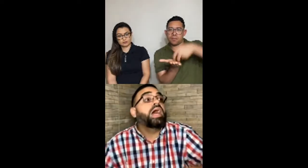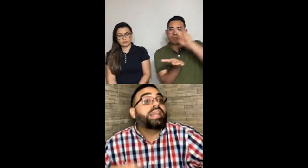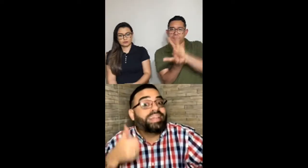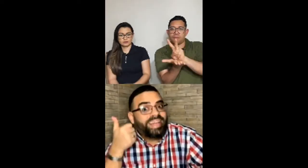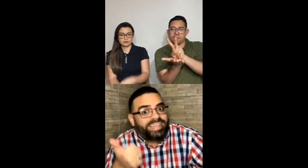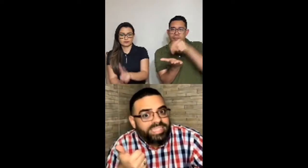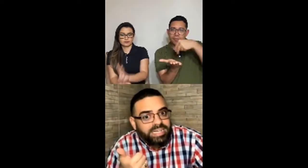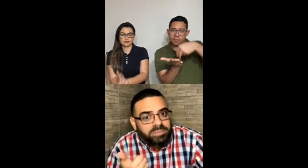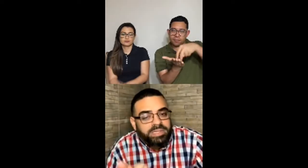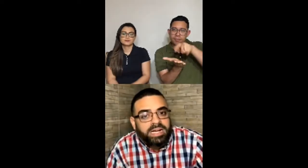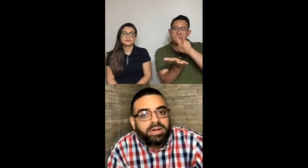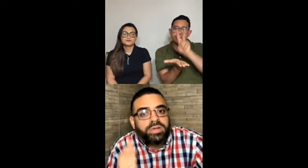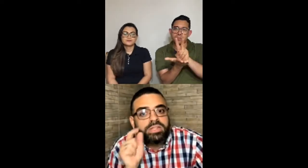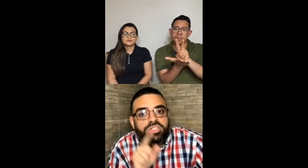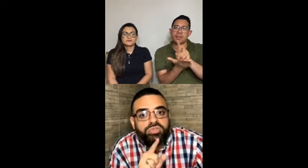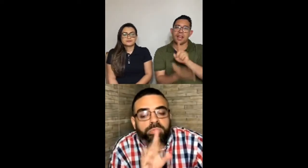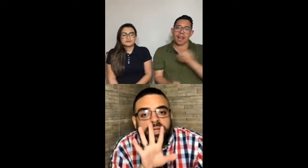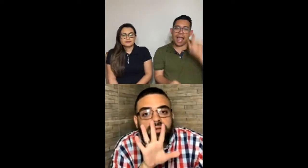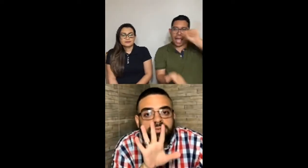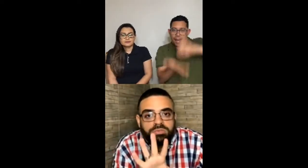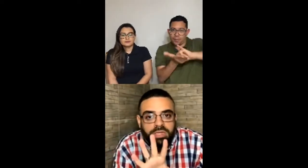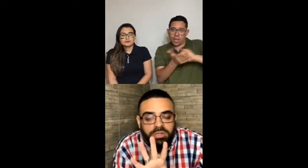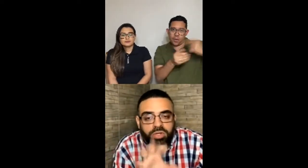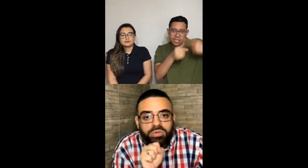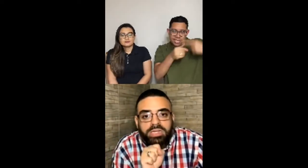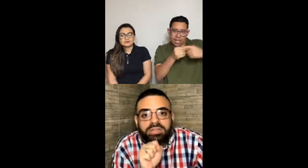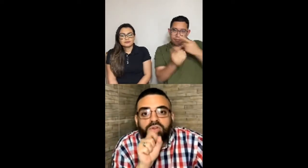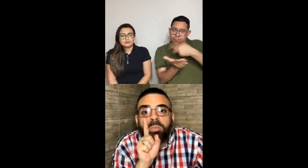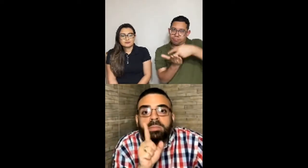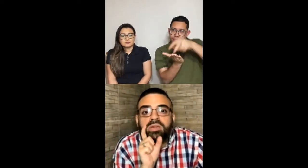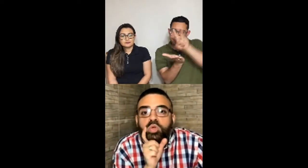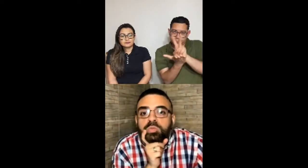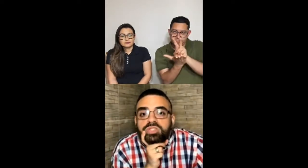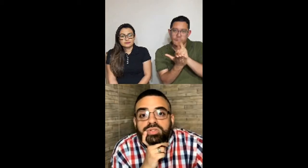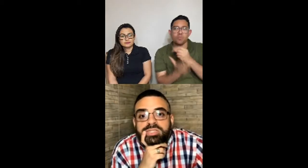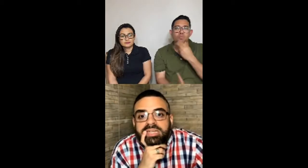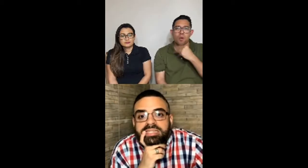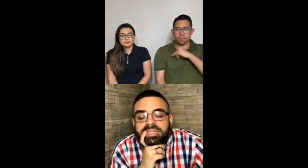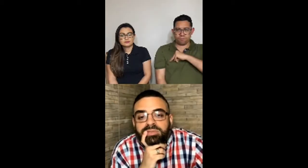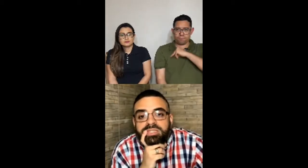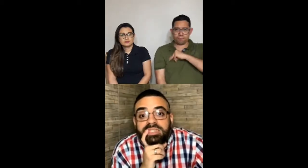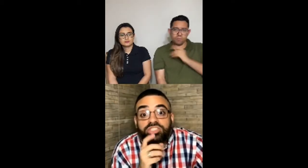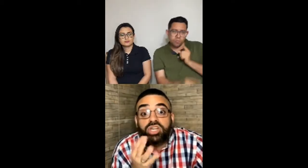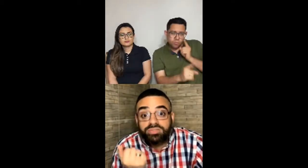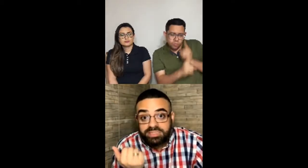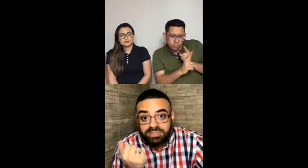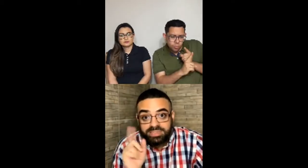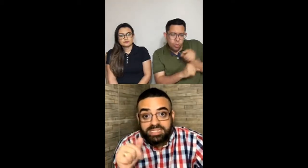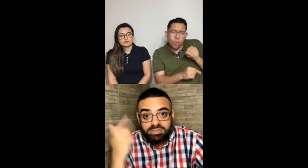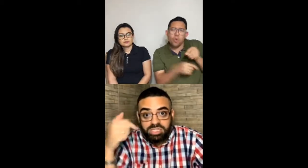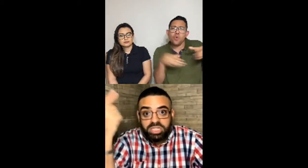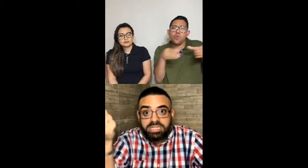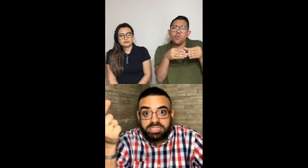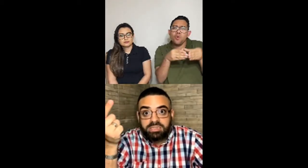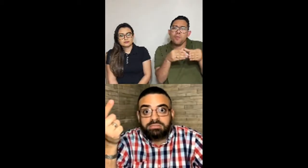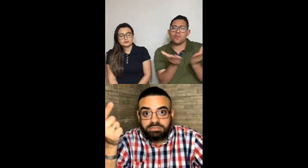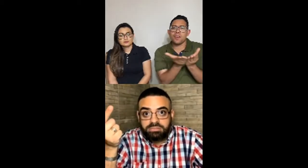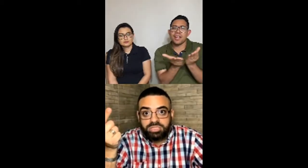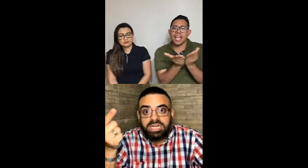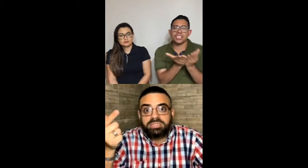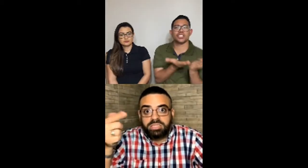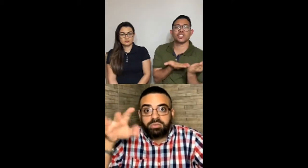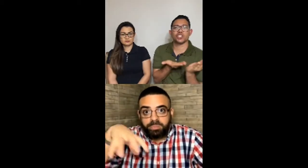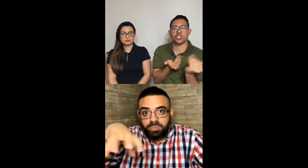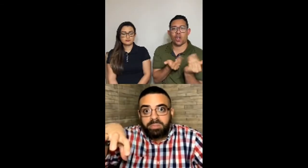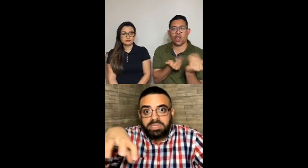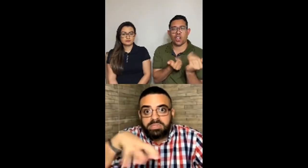capital. É o vizinho assim, ó. Nessa capital, ele entrou em contato com o primeiro